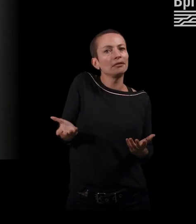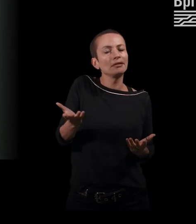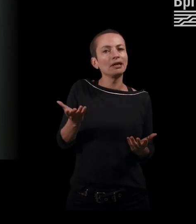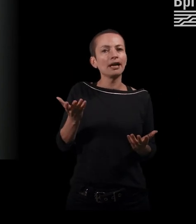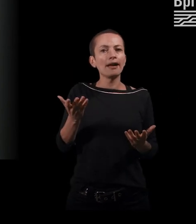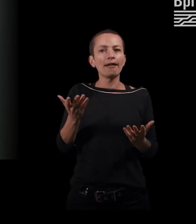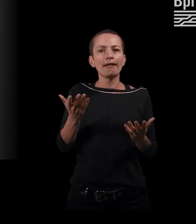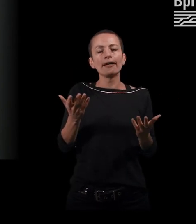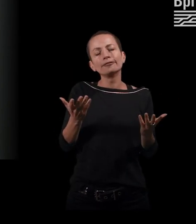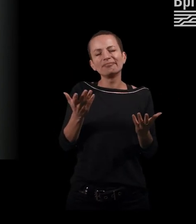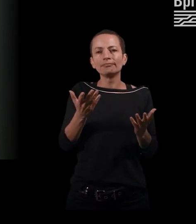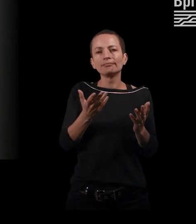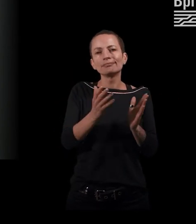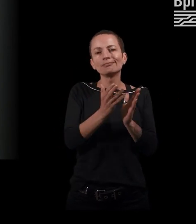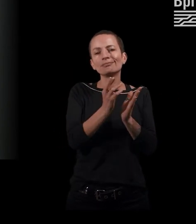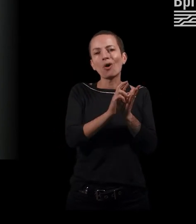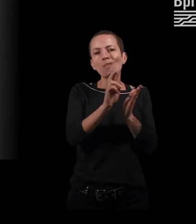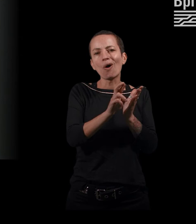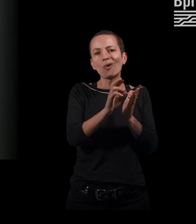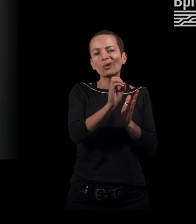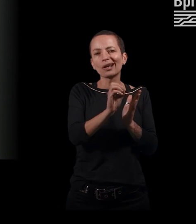Le clin d'œil du roman Ougarit, c'est que